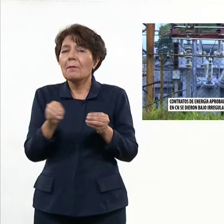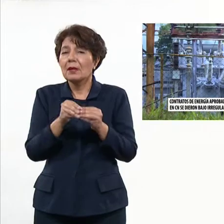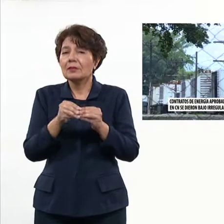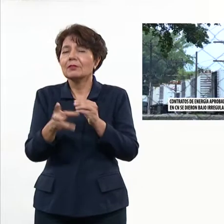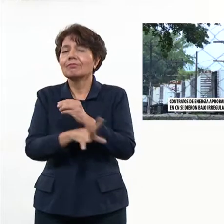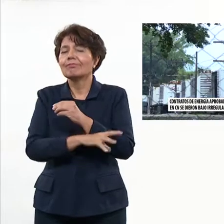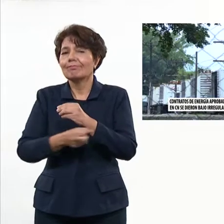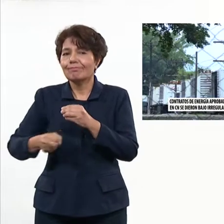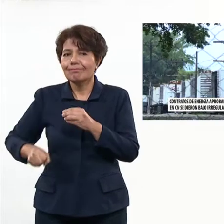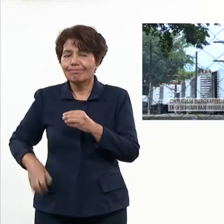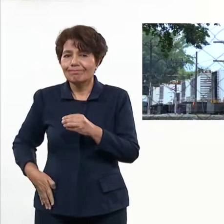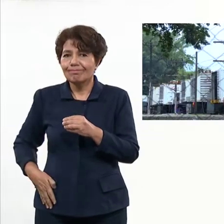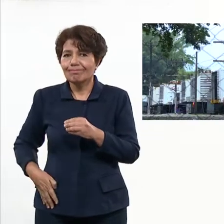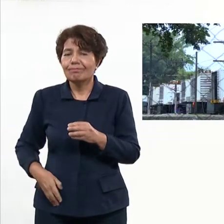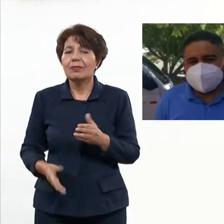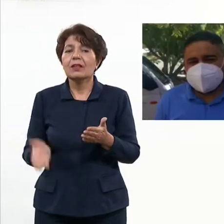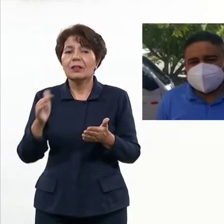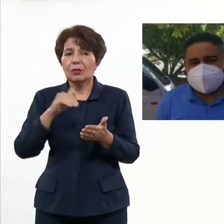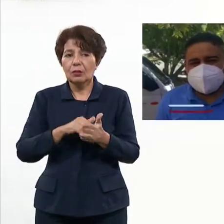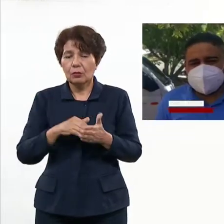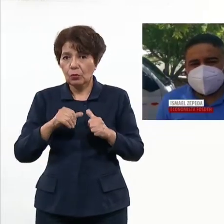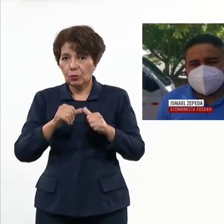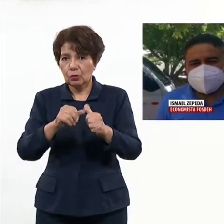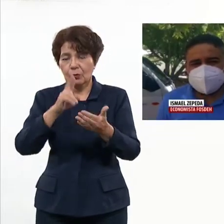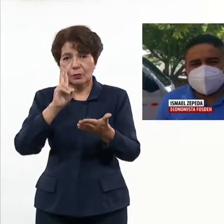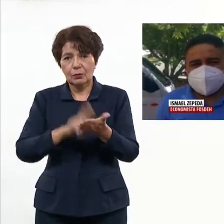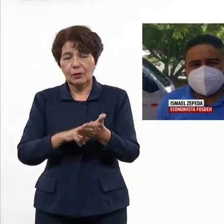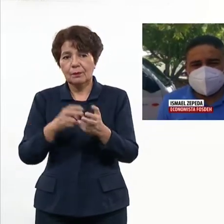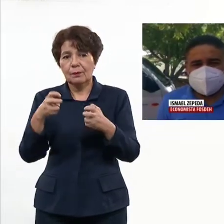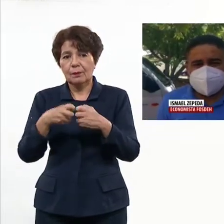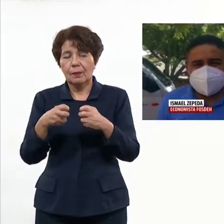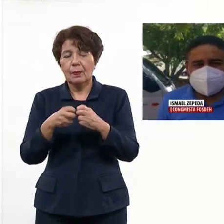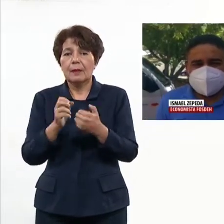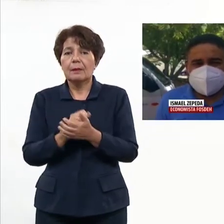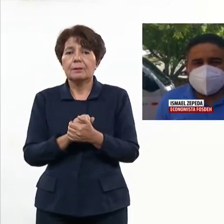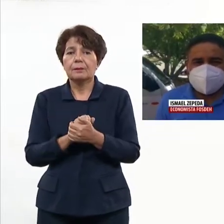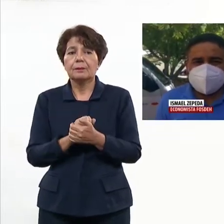aprobar o renovar los contratos de energía con más allá